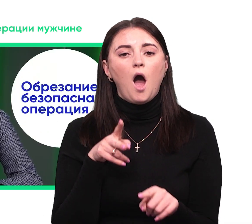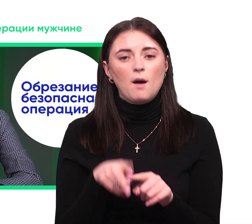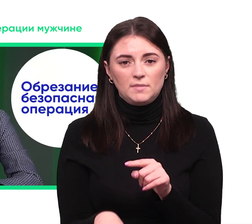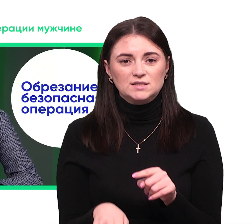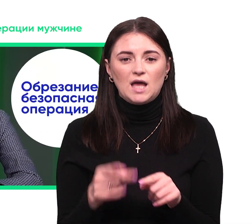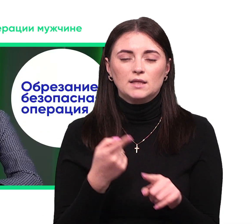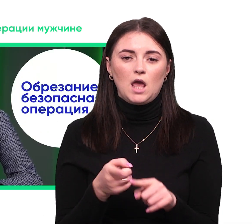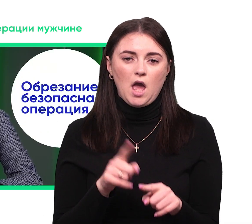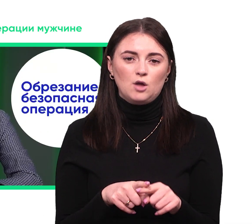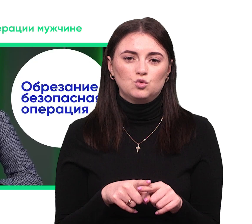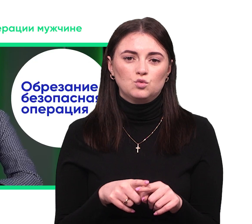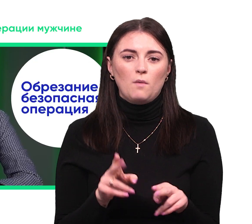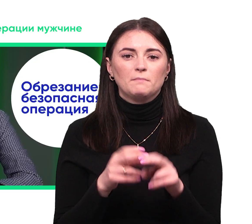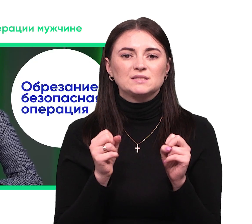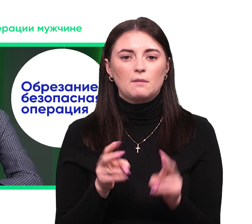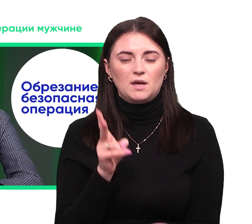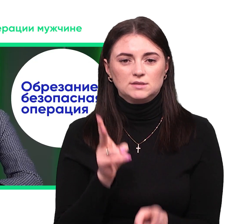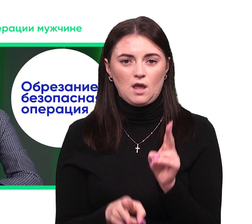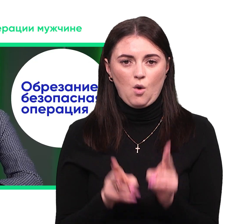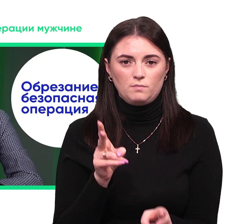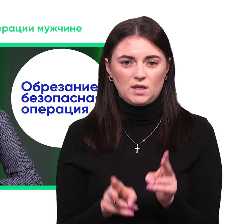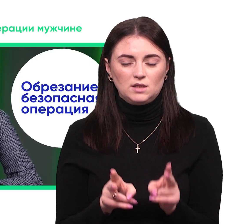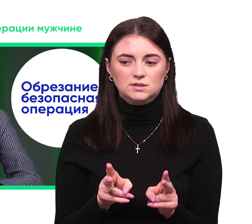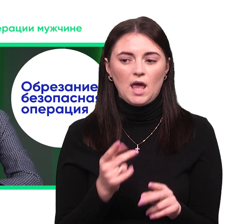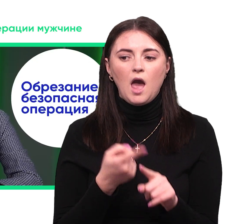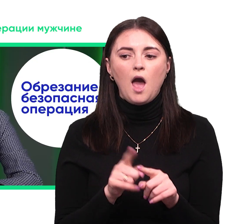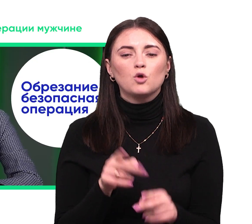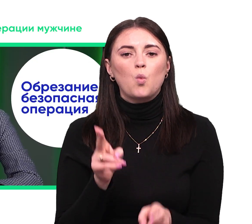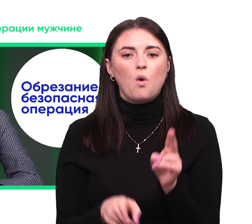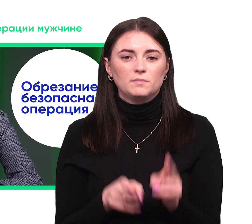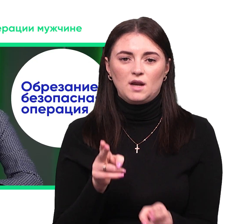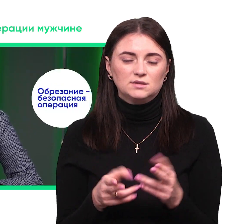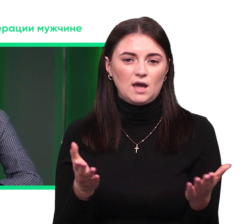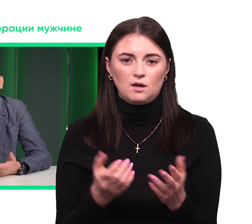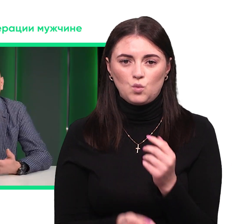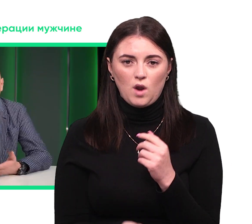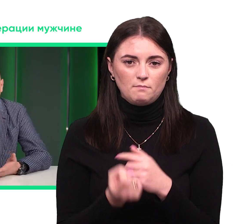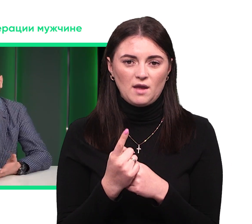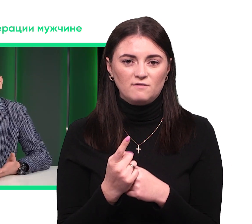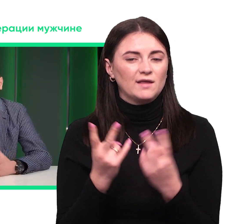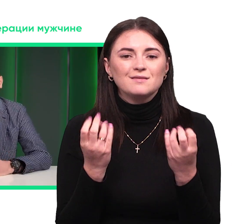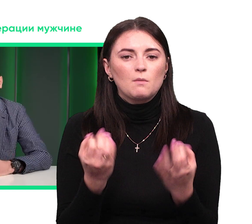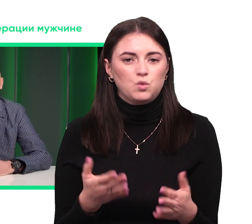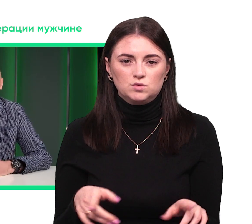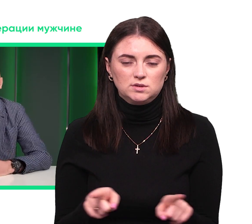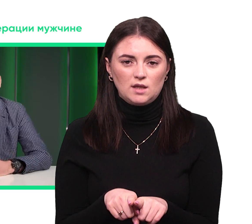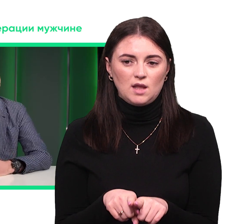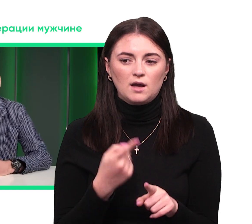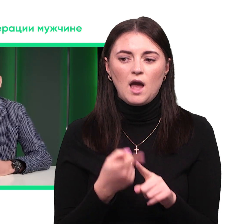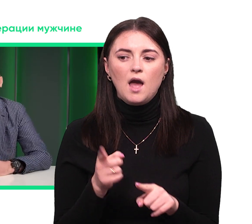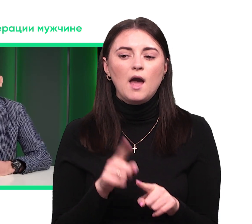обрезание – это безопасная операция. Это операция, которая появилась не просто так.